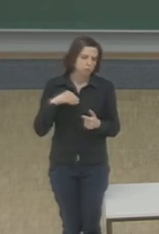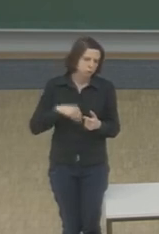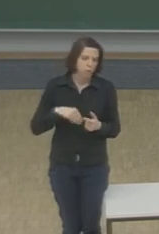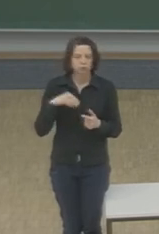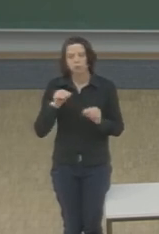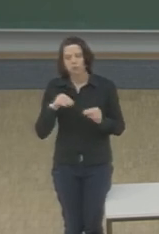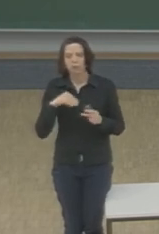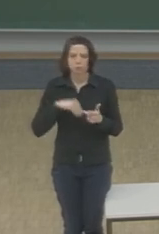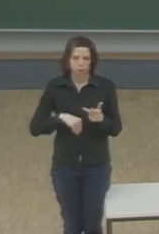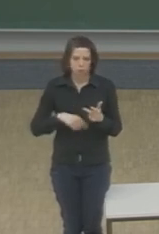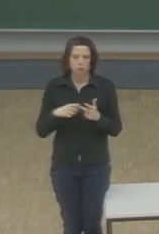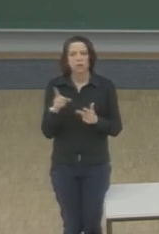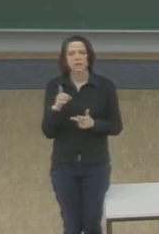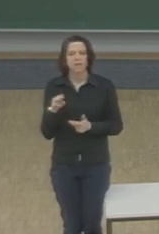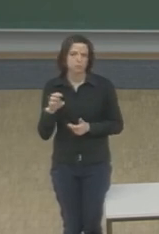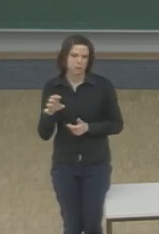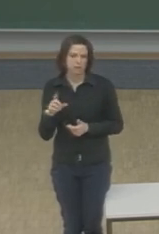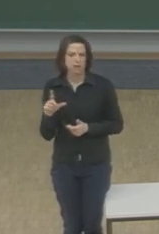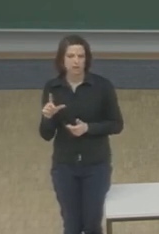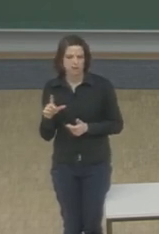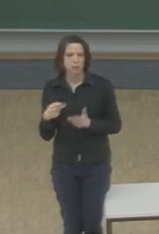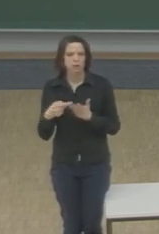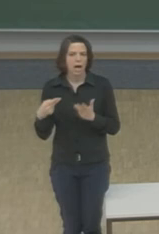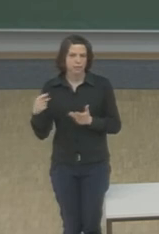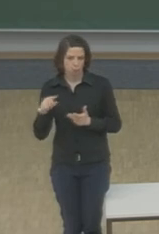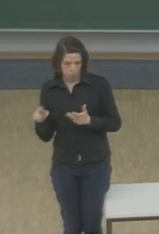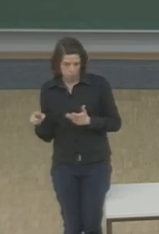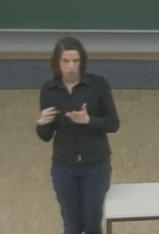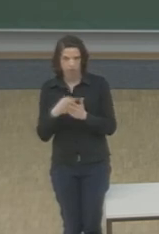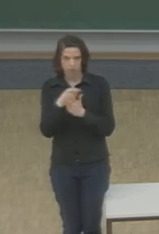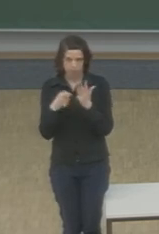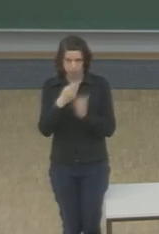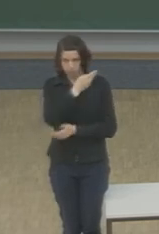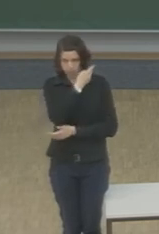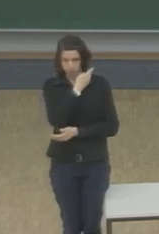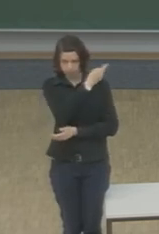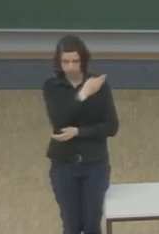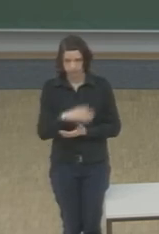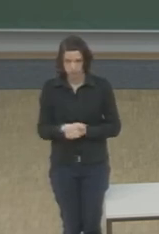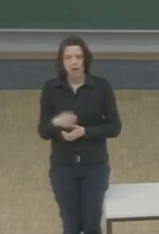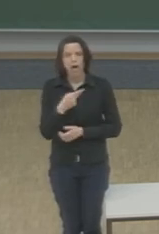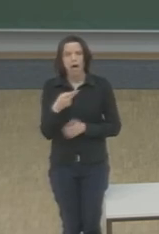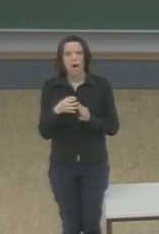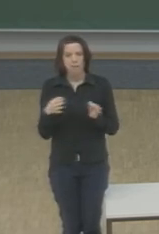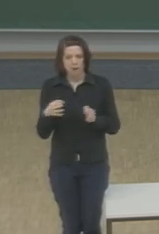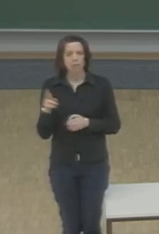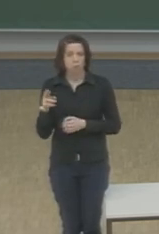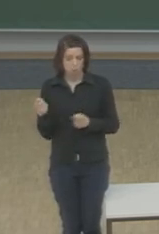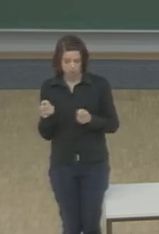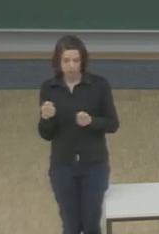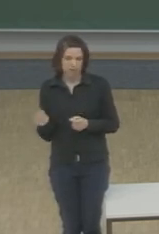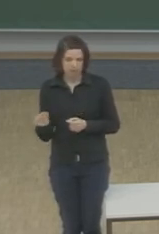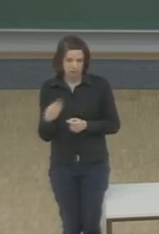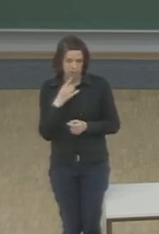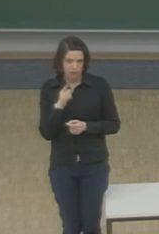psychologischen Ansätze von David McClelland und Heinrich Roth. Wobei jetzt zu Habermas und Roth außer dem